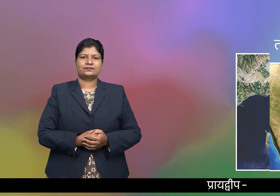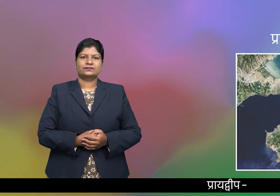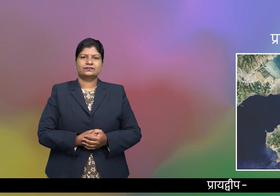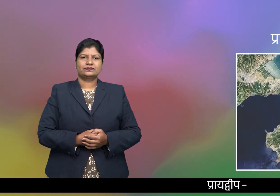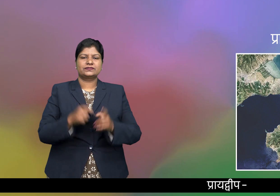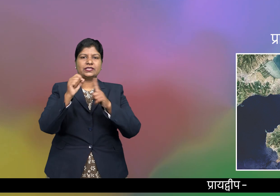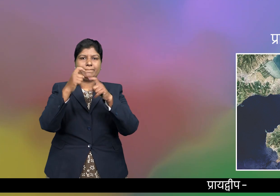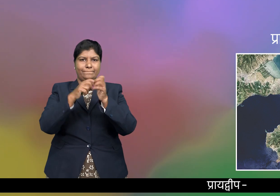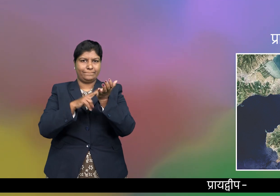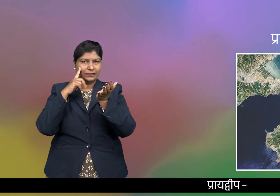प्रायद्वीप